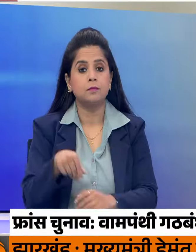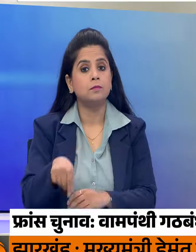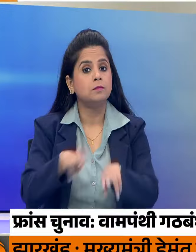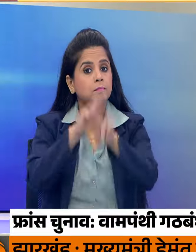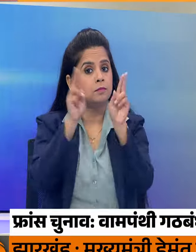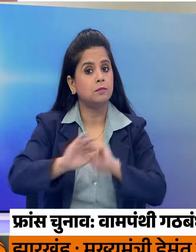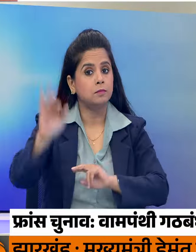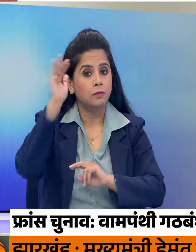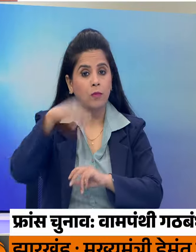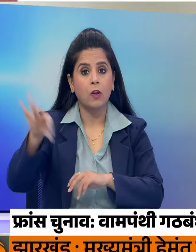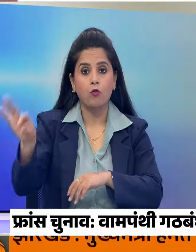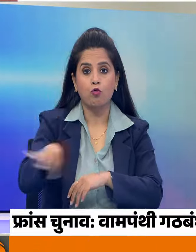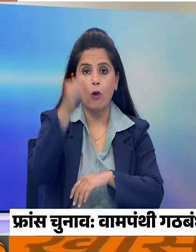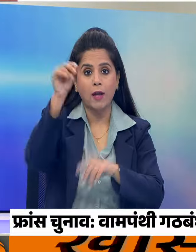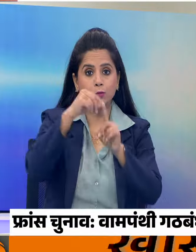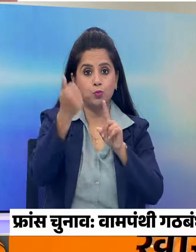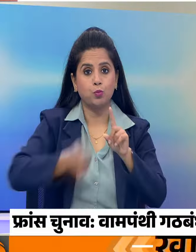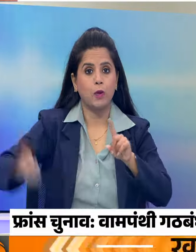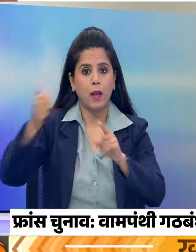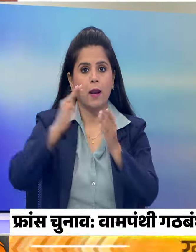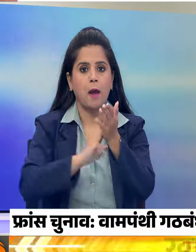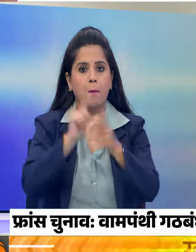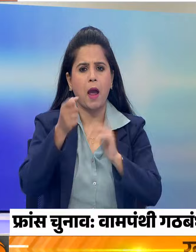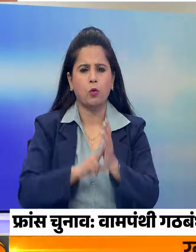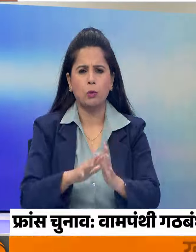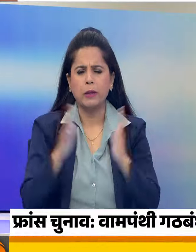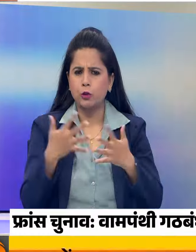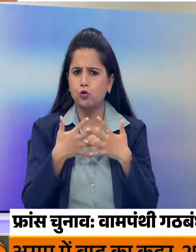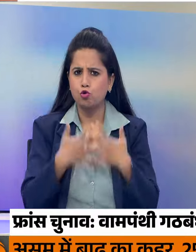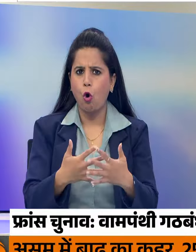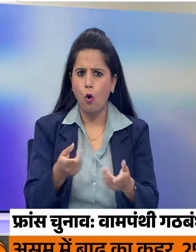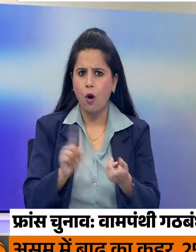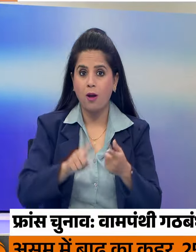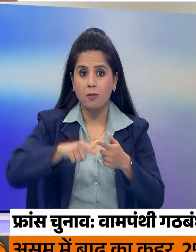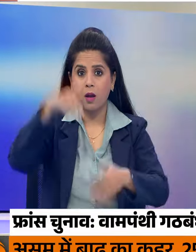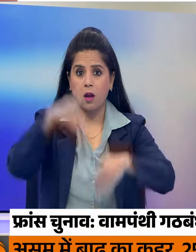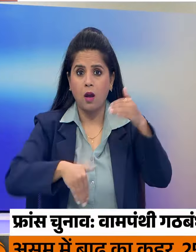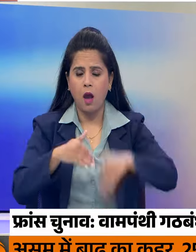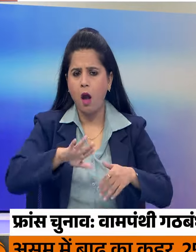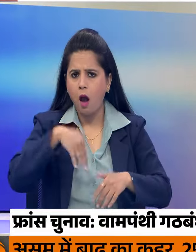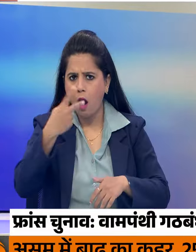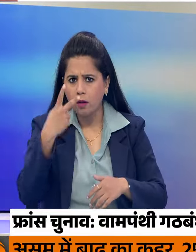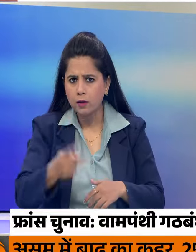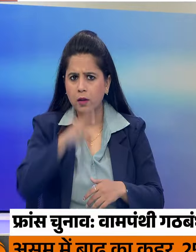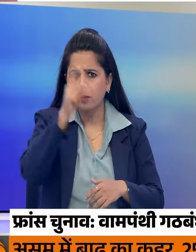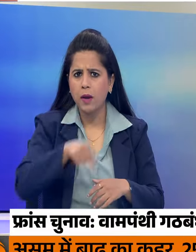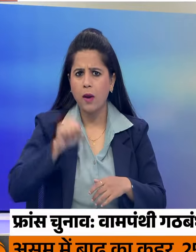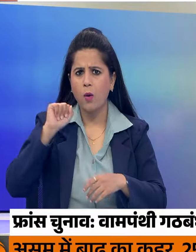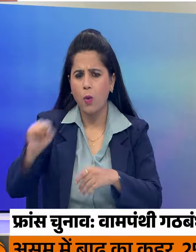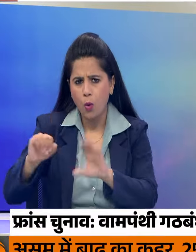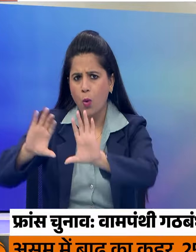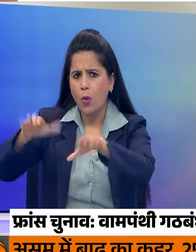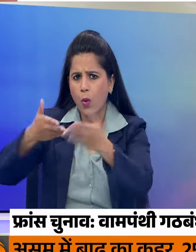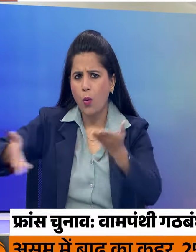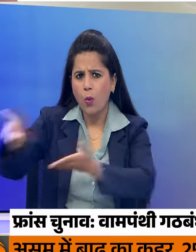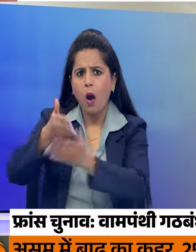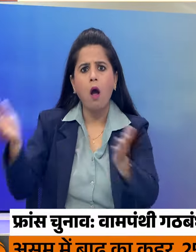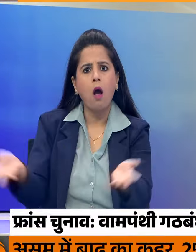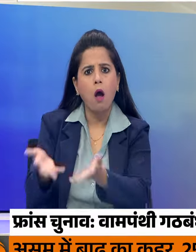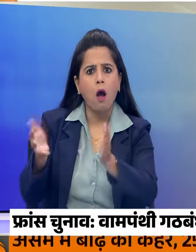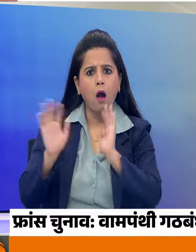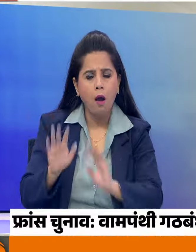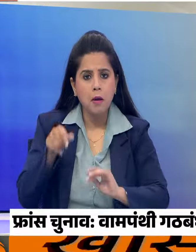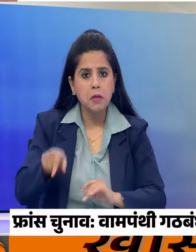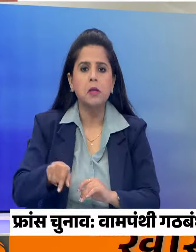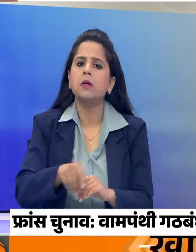अंतर्राष्ट्रीय खबरों में, फ्रांस में राष्ट्रपति मैक्रों को बड़ा झटका, चुनाव के बाद मतगणना में वामपंथी गठबंधन को बढ़त, शाम तक